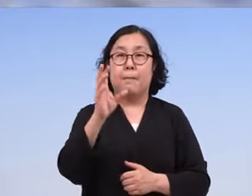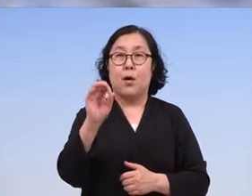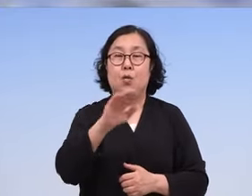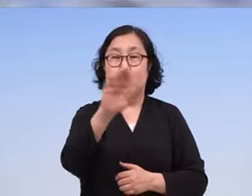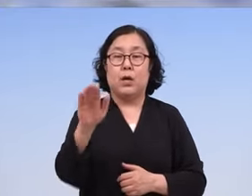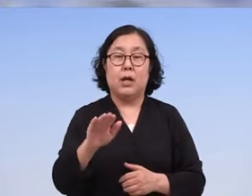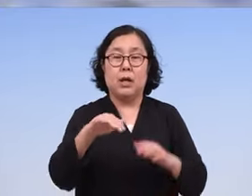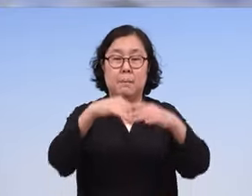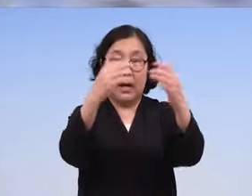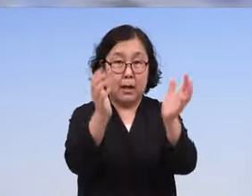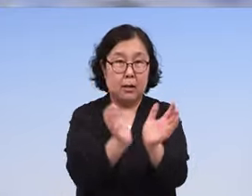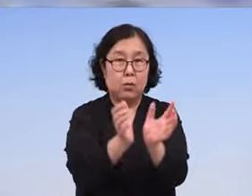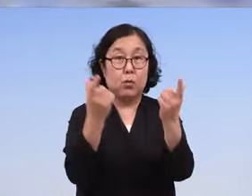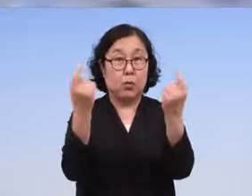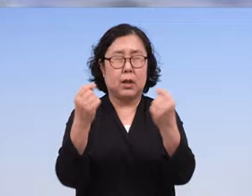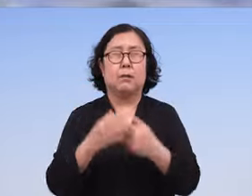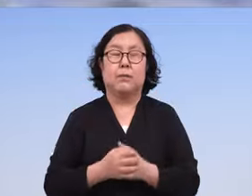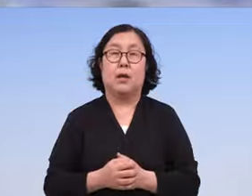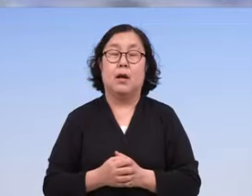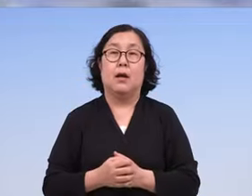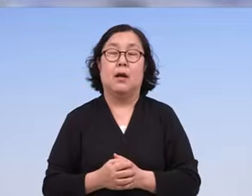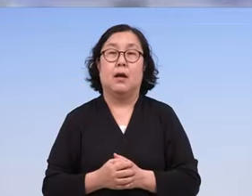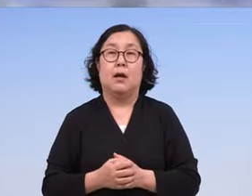가평 우리 마을도 마찬가지예요.